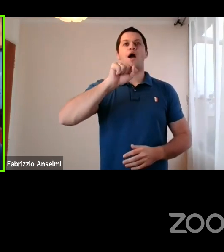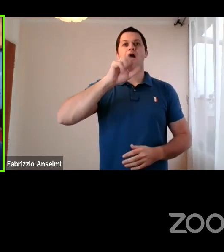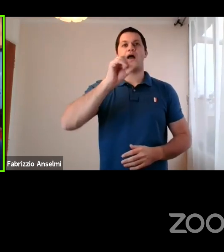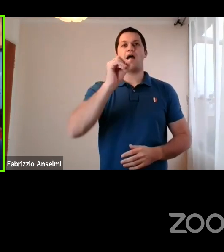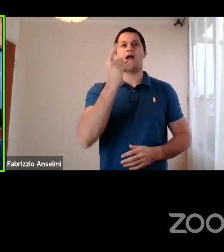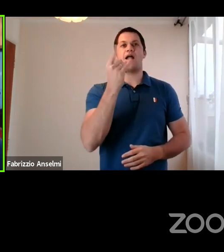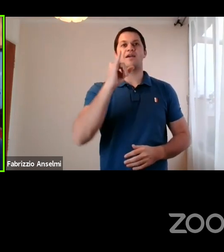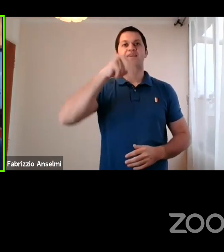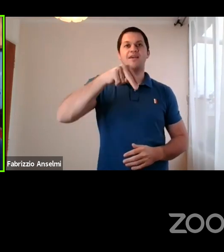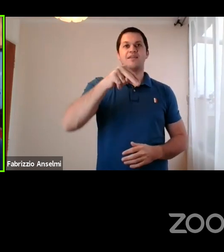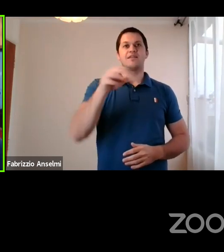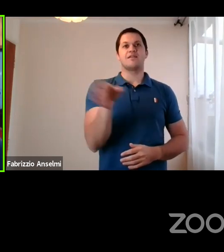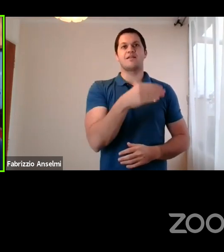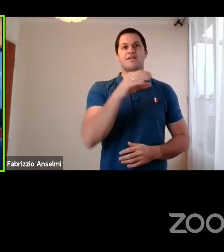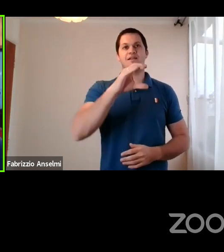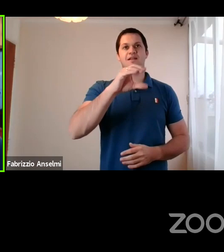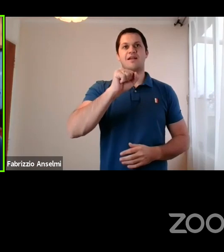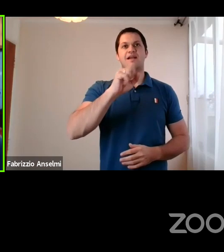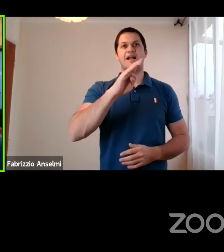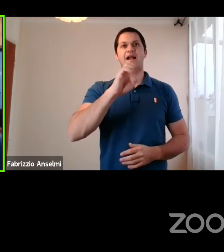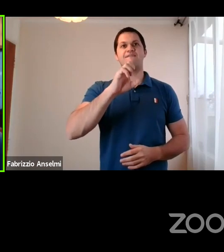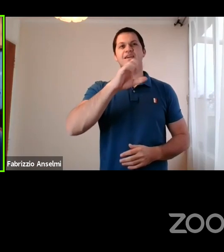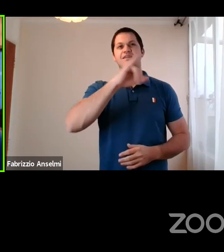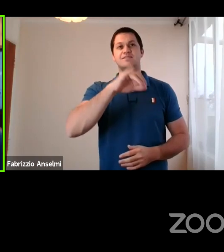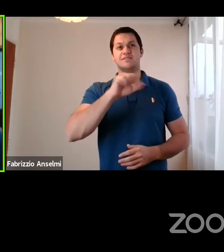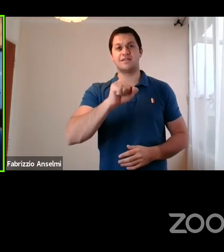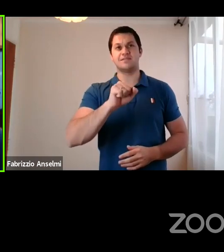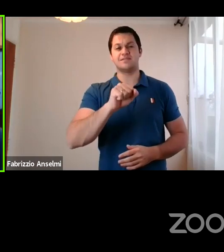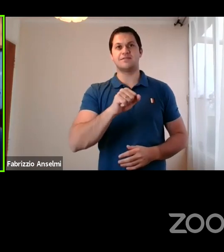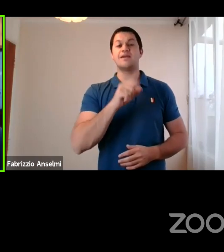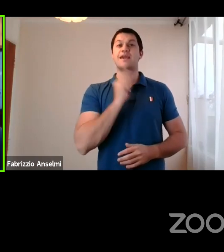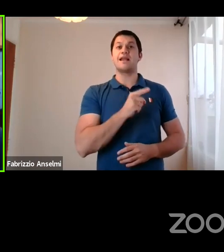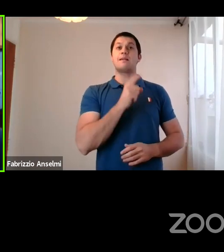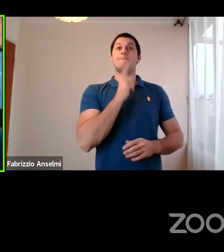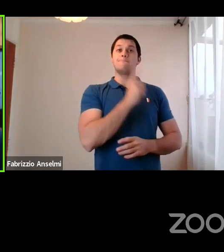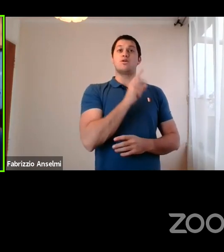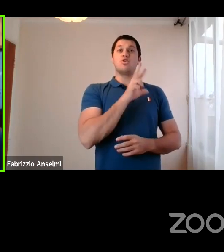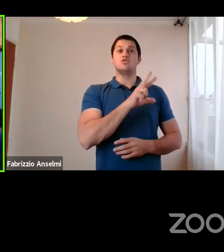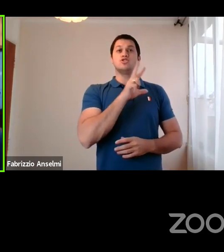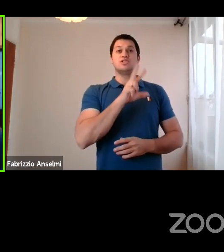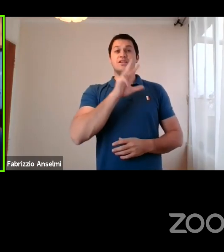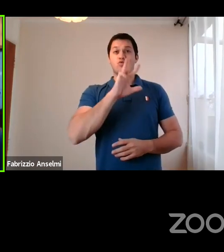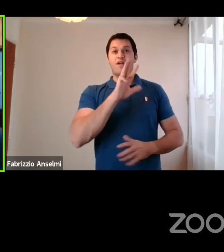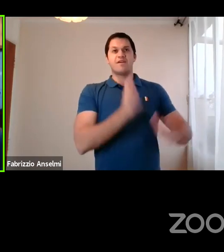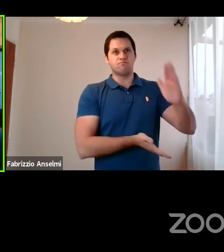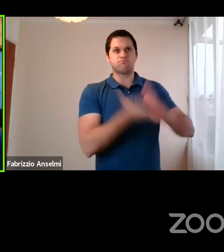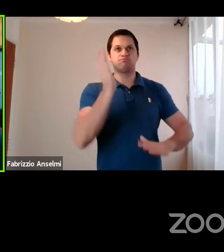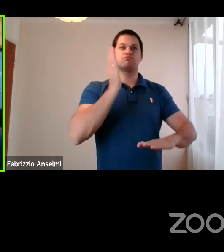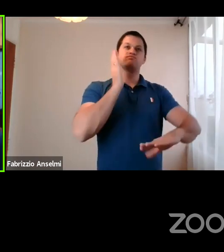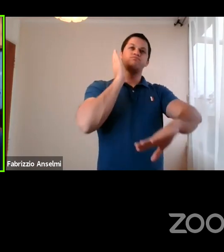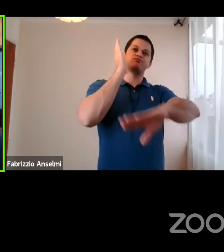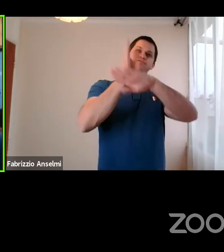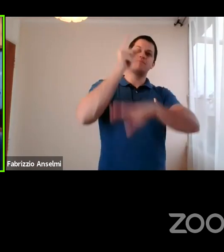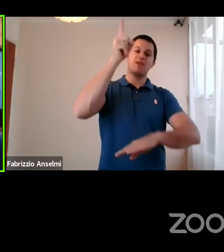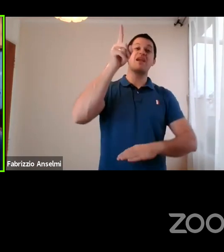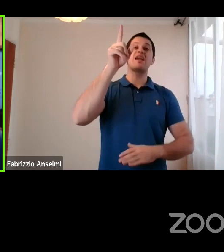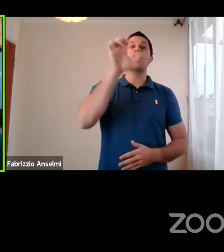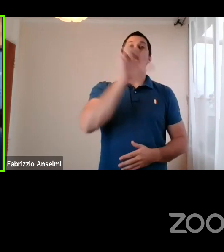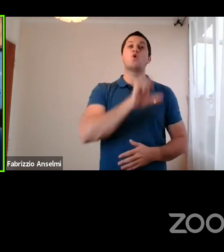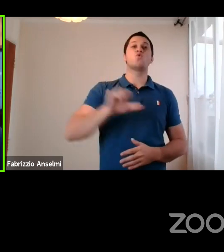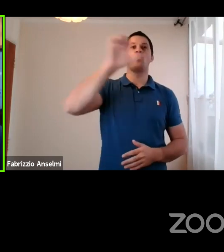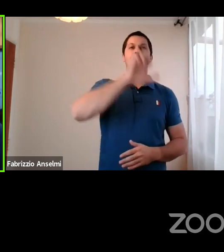Fue enviado en 1889 a Europa a formarse como profesor, a estudios de postítulo o